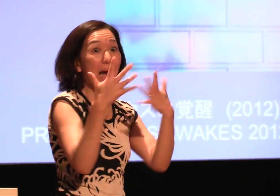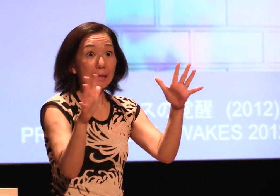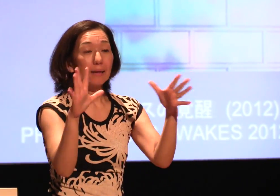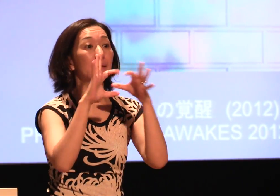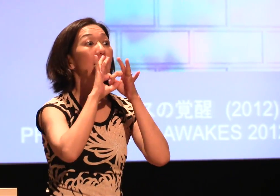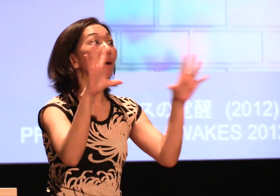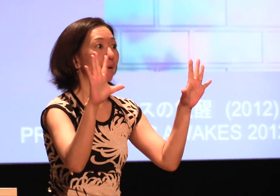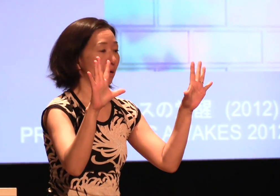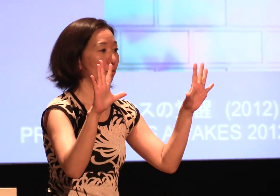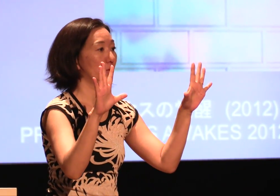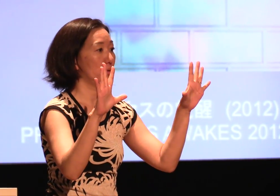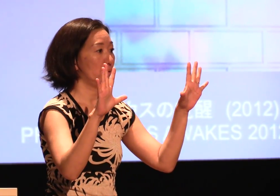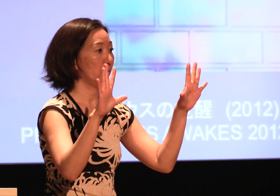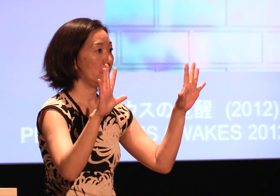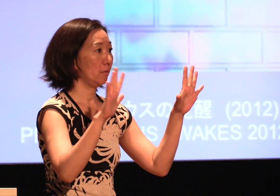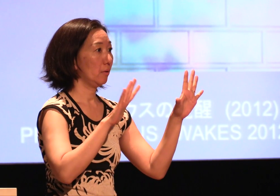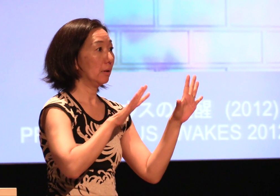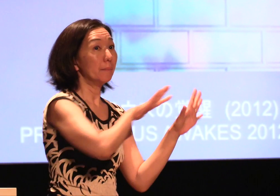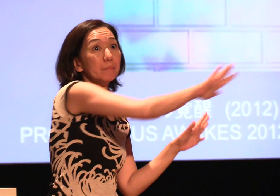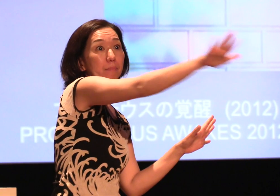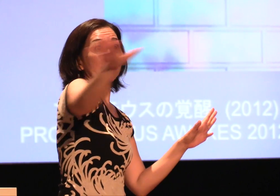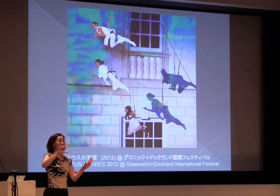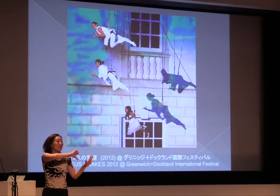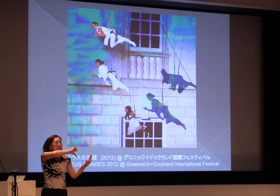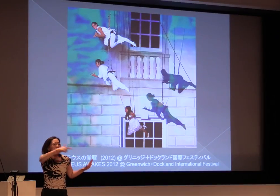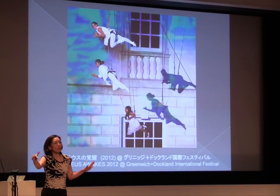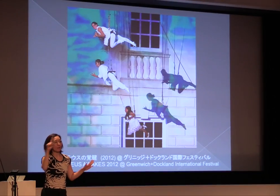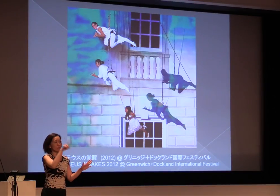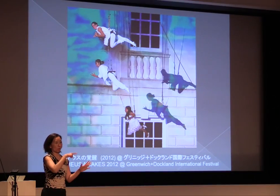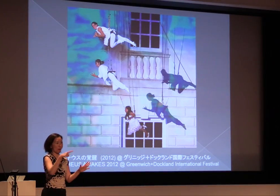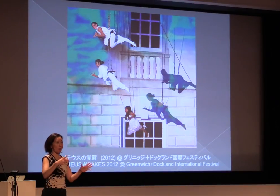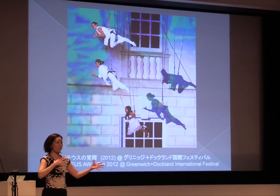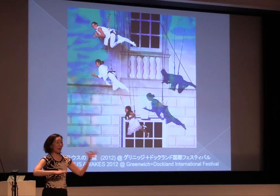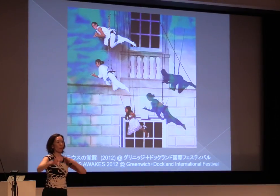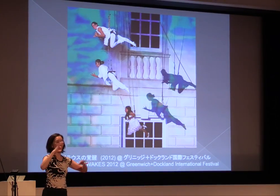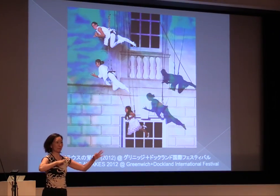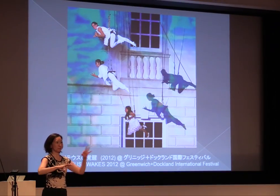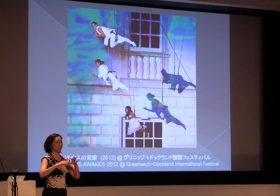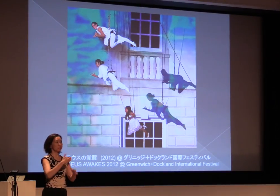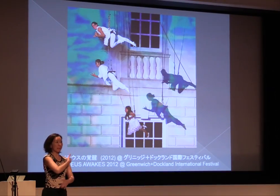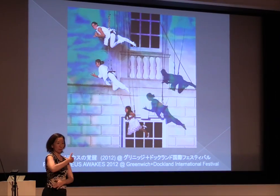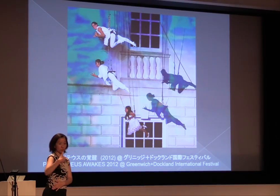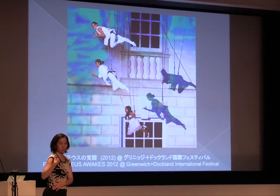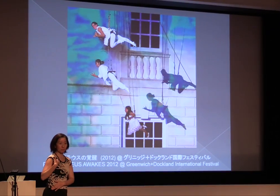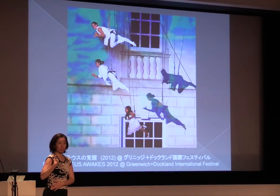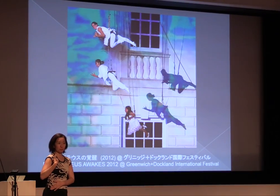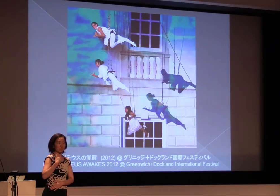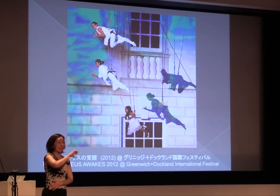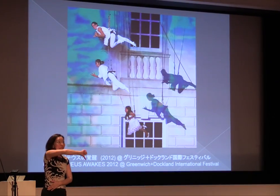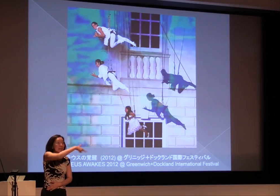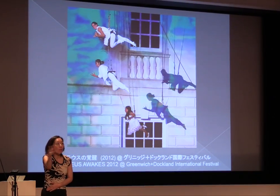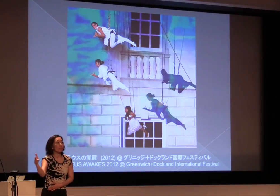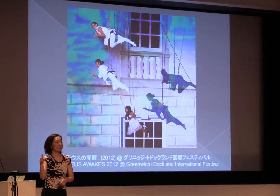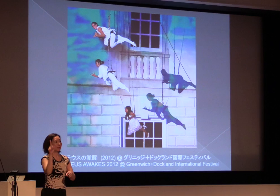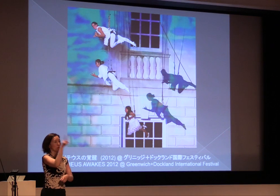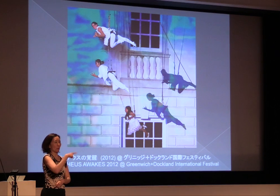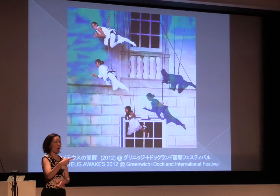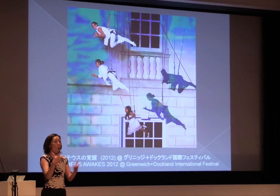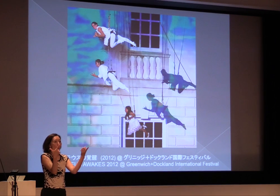ある方、ないに関係なく、いろいろな人がパフォーマンスをしている、できるんだということ、いろい